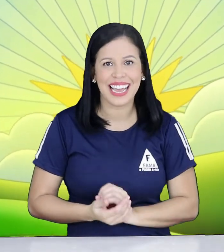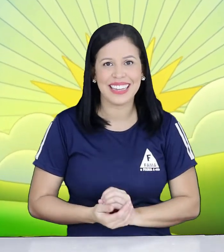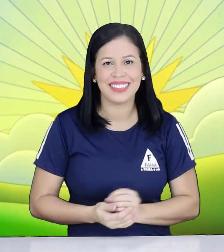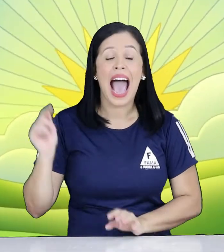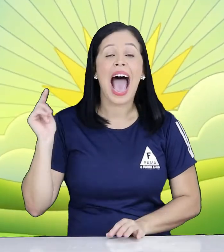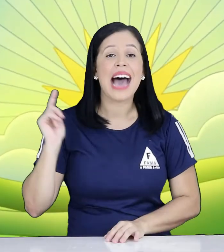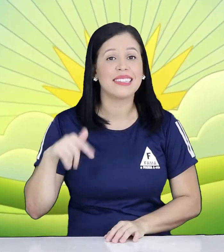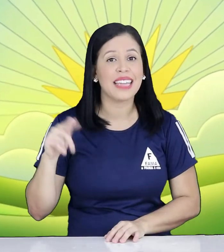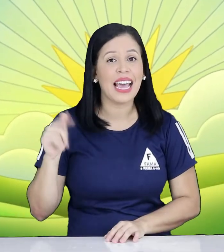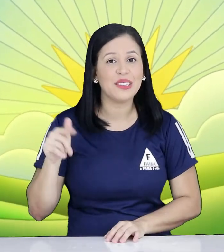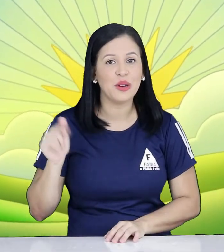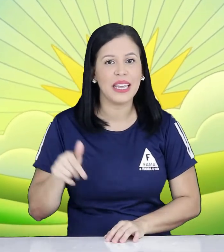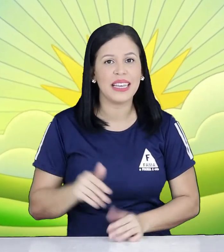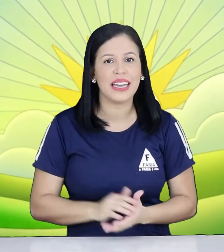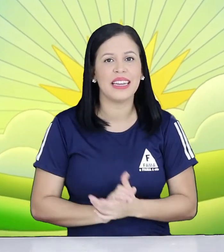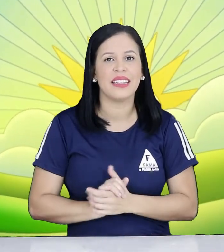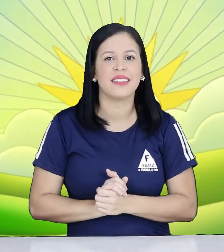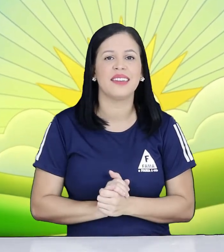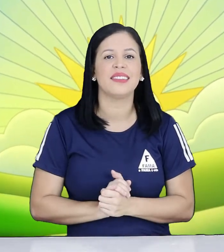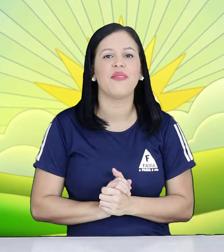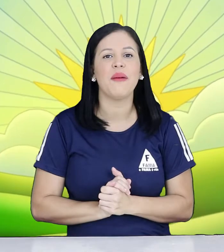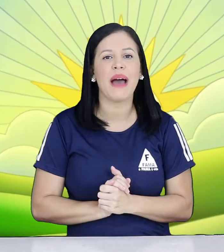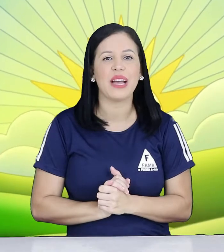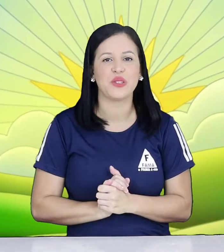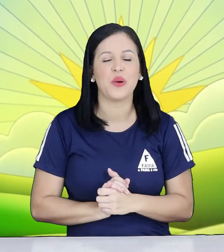cresce. Acesse o link aqui na descrição abaixo, ok?